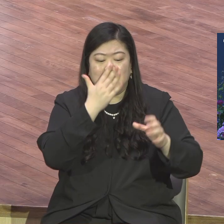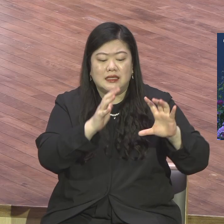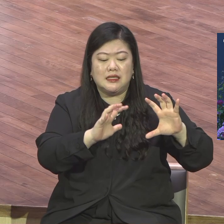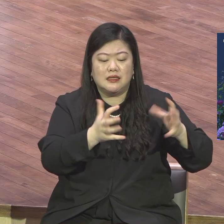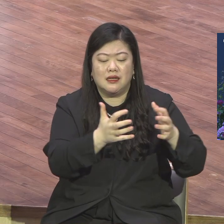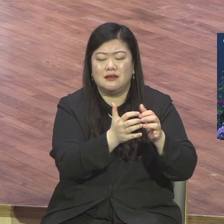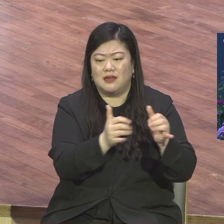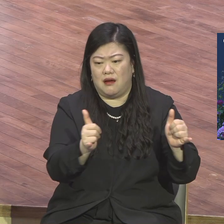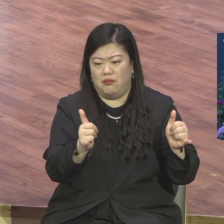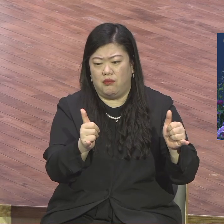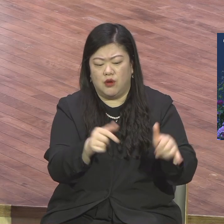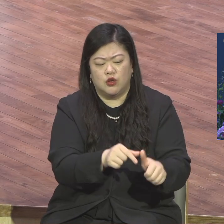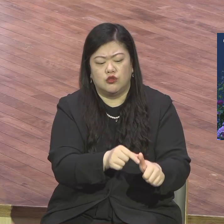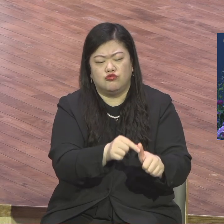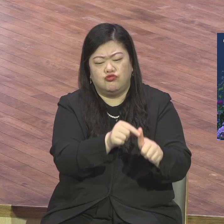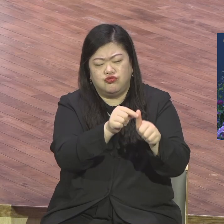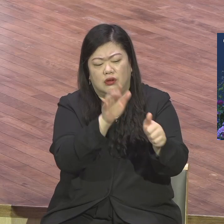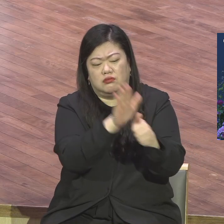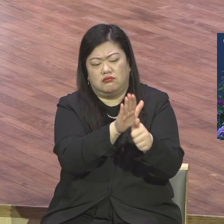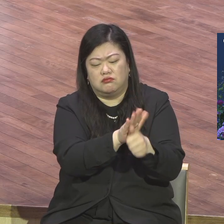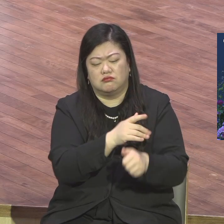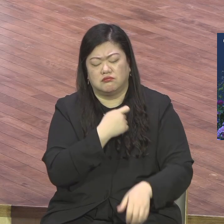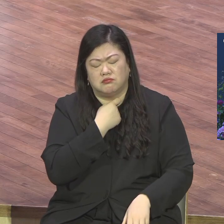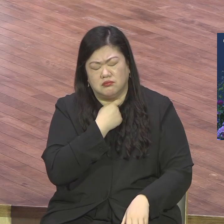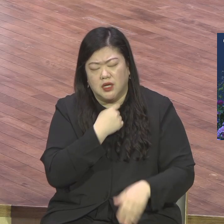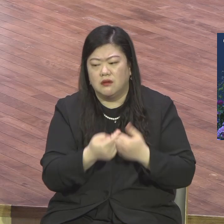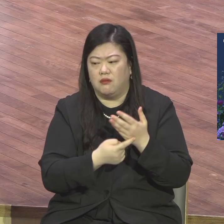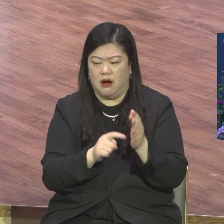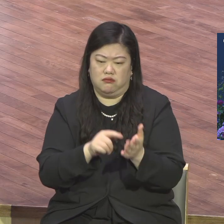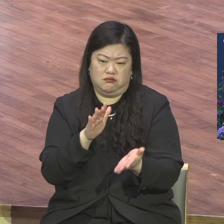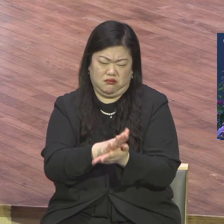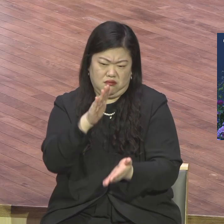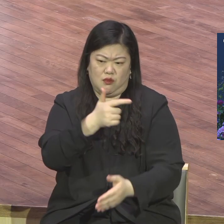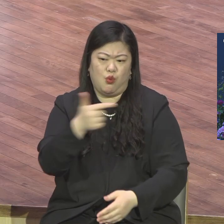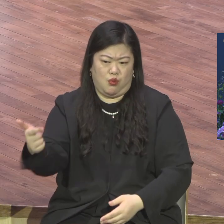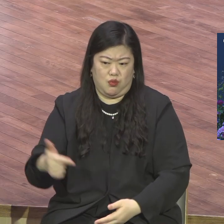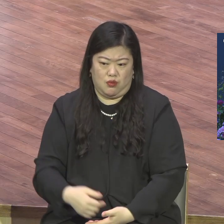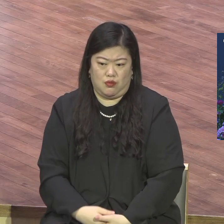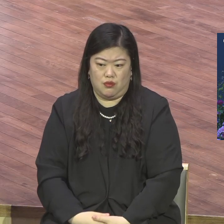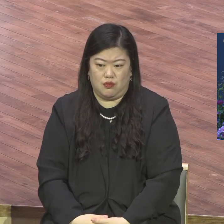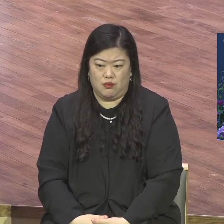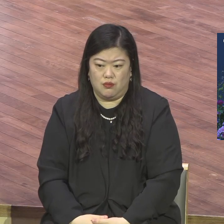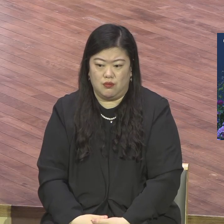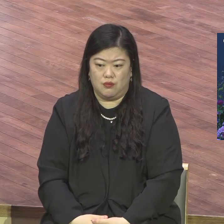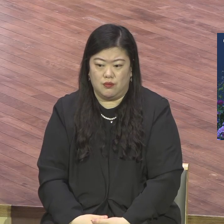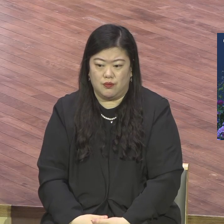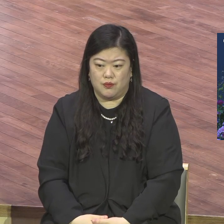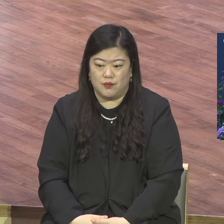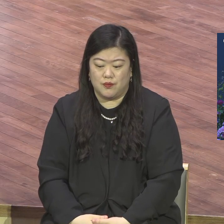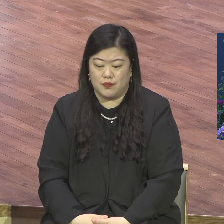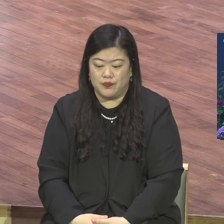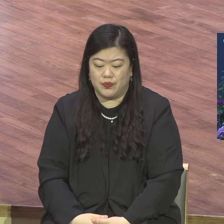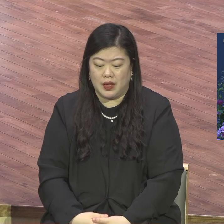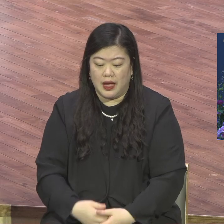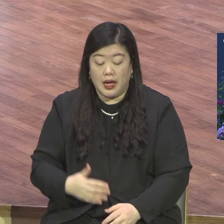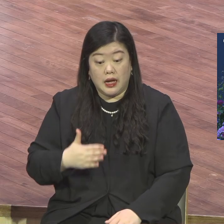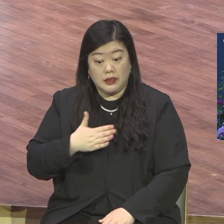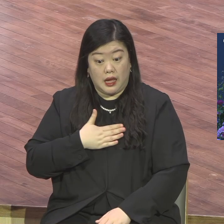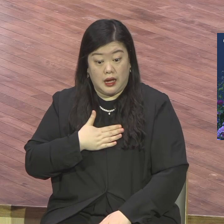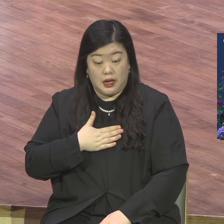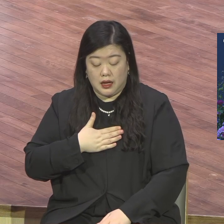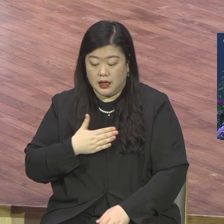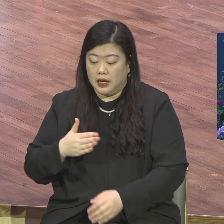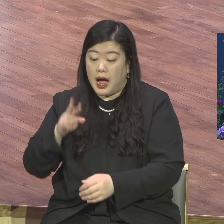열망입니다. 동족구원에 대한 열망, 이걸 잘 나타내고 있습니다. 사도 바울은 구원받은 자신을 통해서